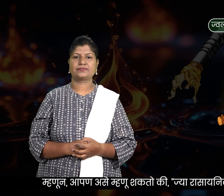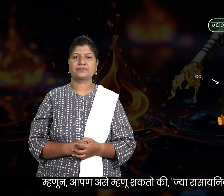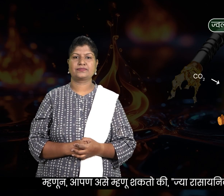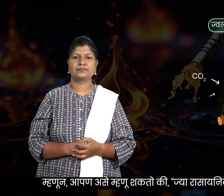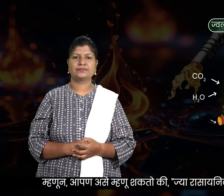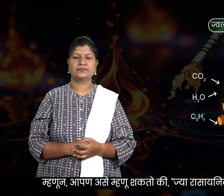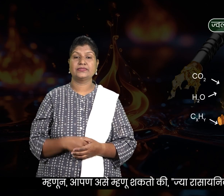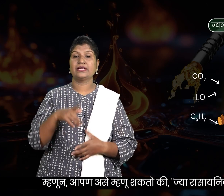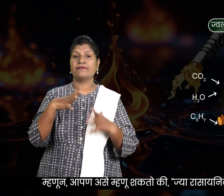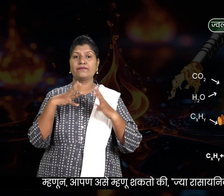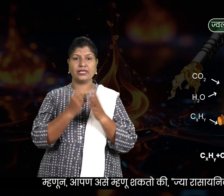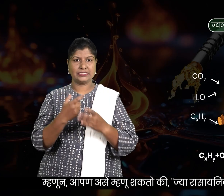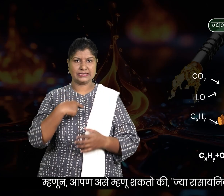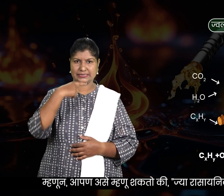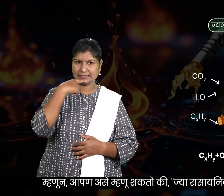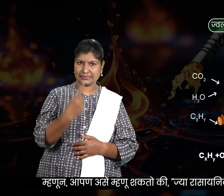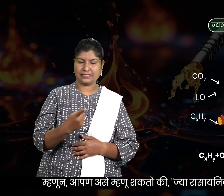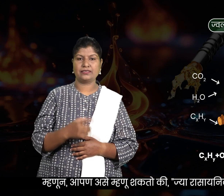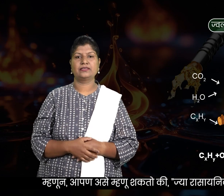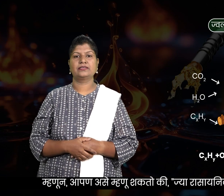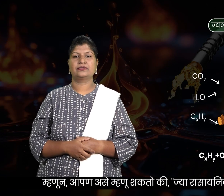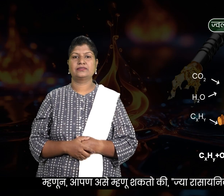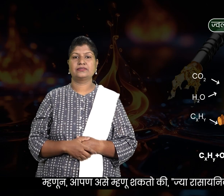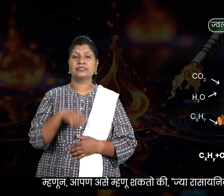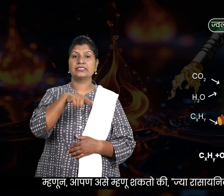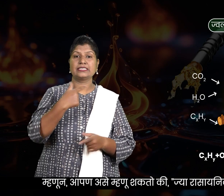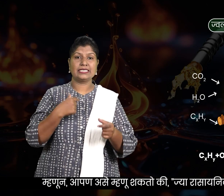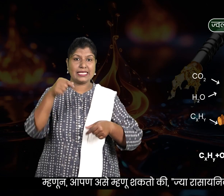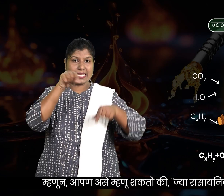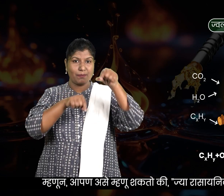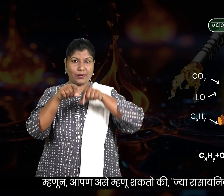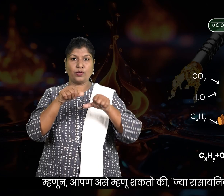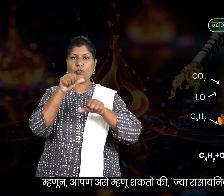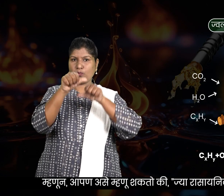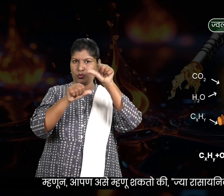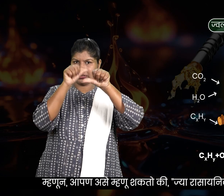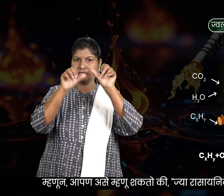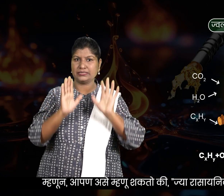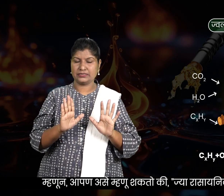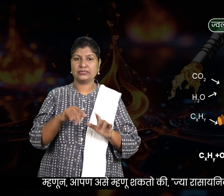म्हणून आपण असे म्हणू शकतो की ज्या रासायनिक प्रक्रियेत पदार्थ